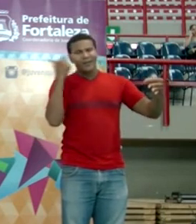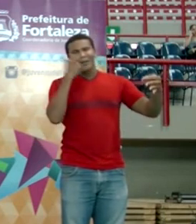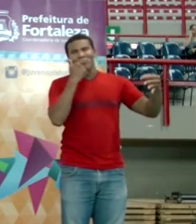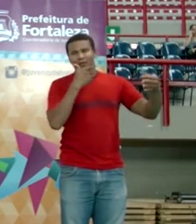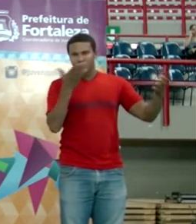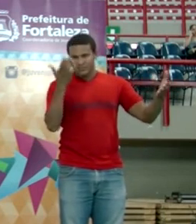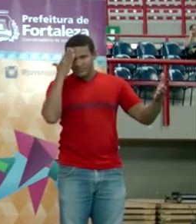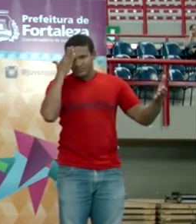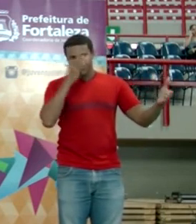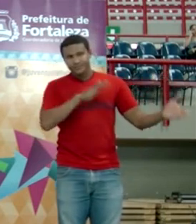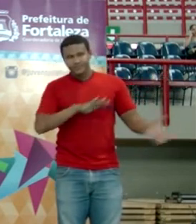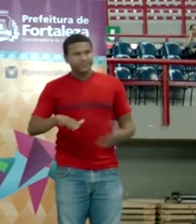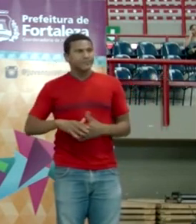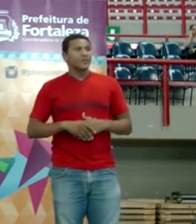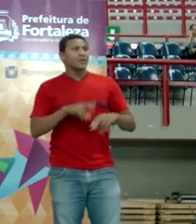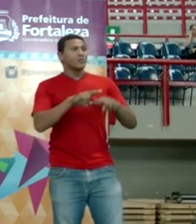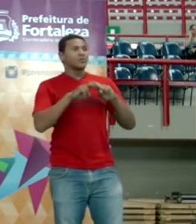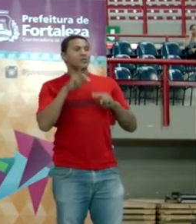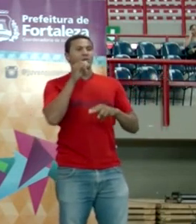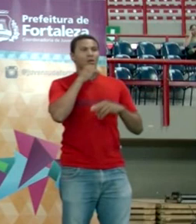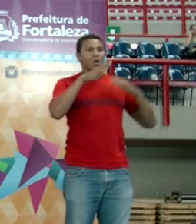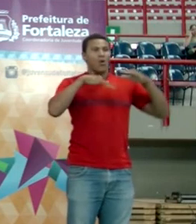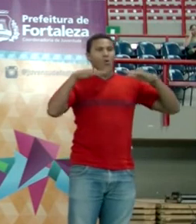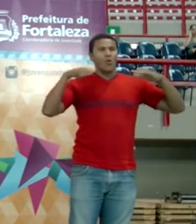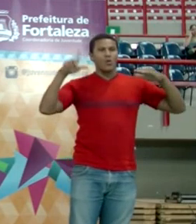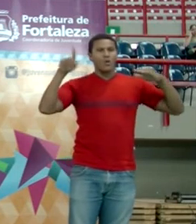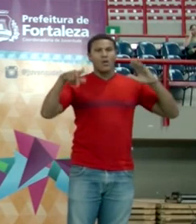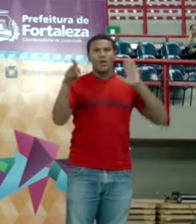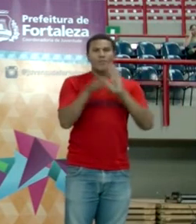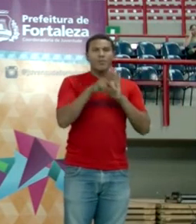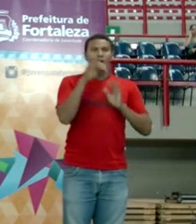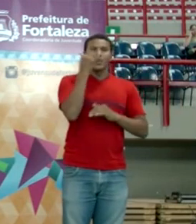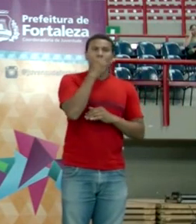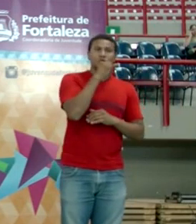Onda transporta matéria ou energia?